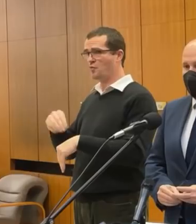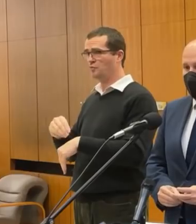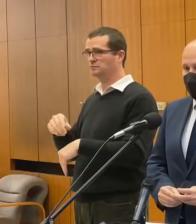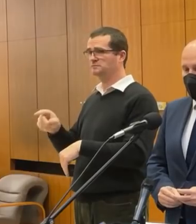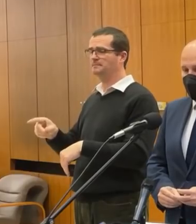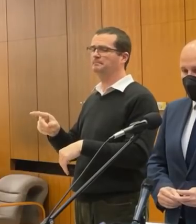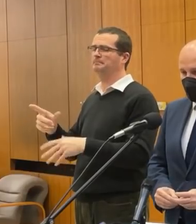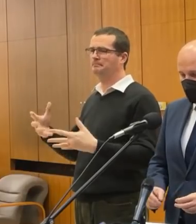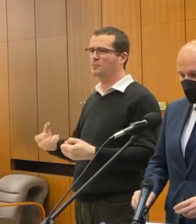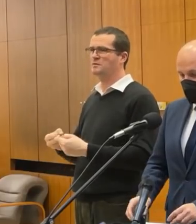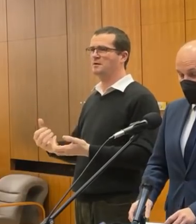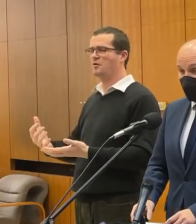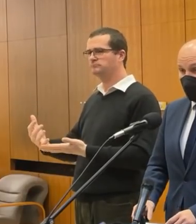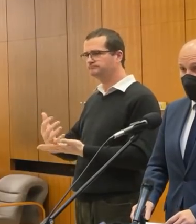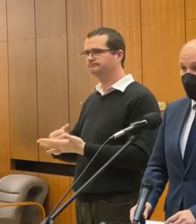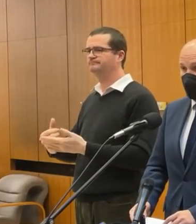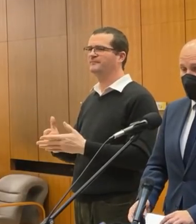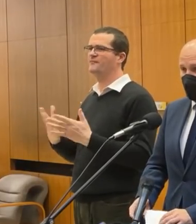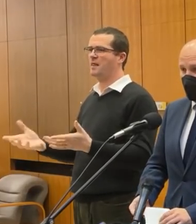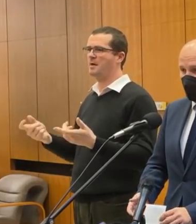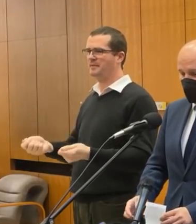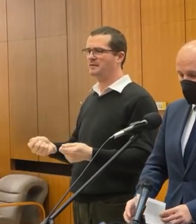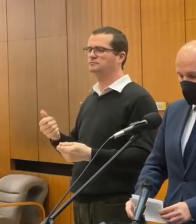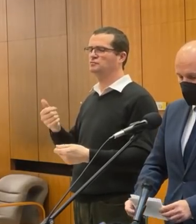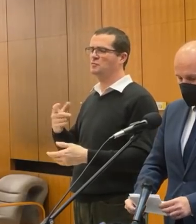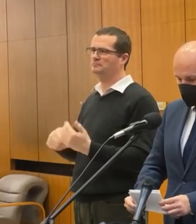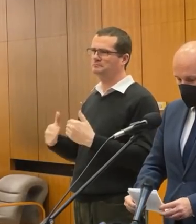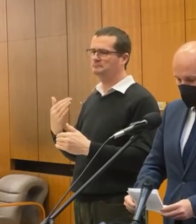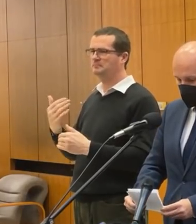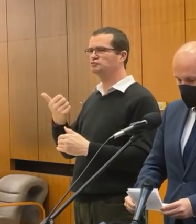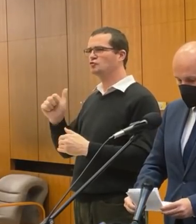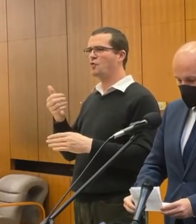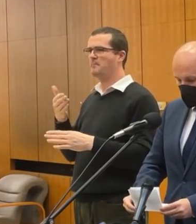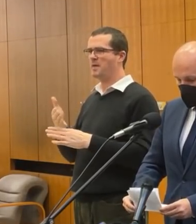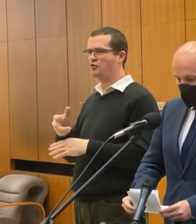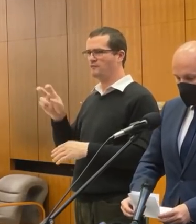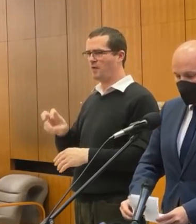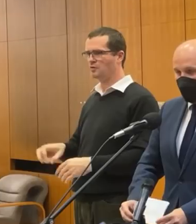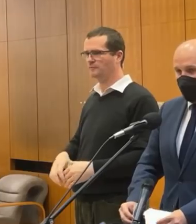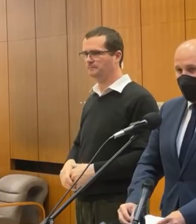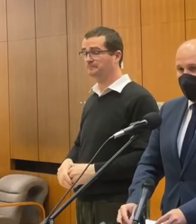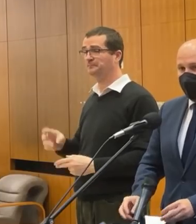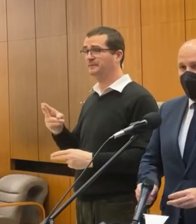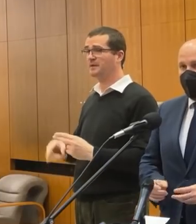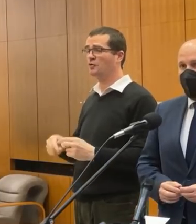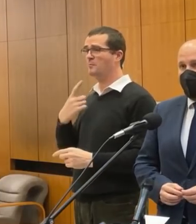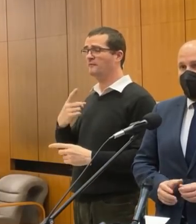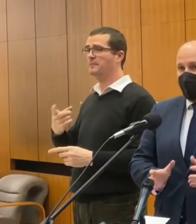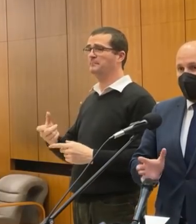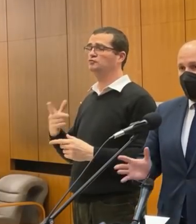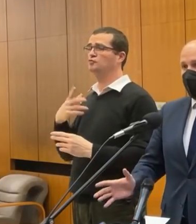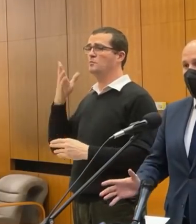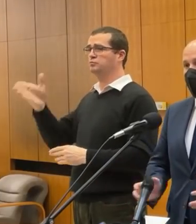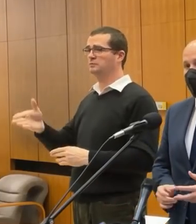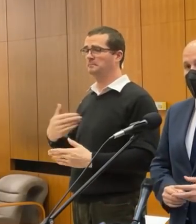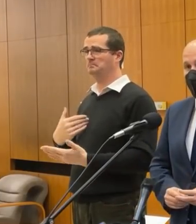že sa nám podarilo získať veľké finančné prostriedky, opakujem, okolo 100 miliónov. Na záver poviem už len ten proces, ktorý nás